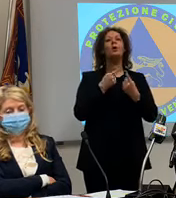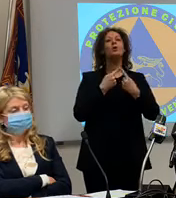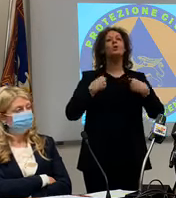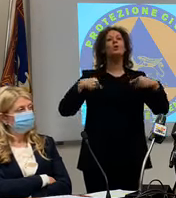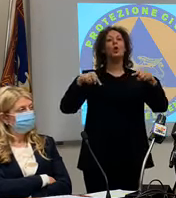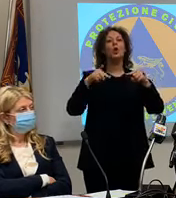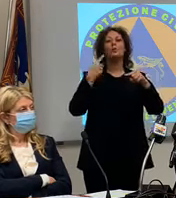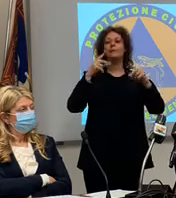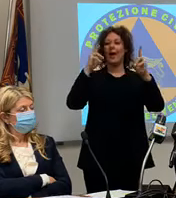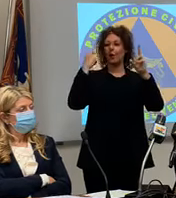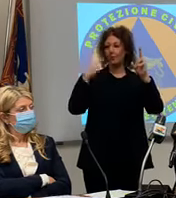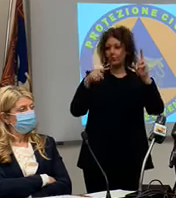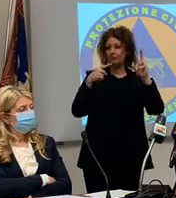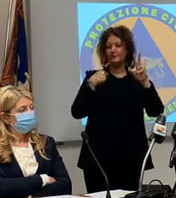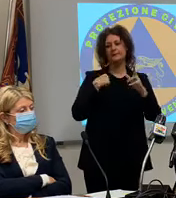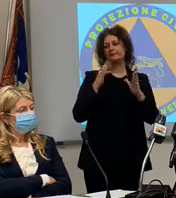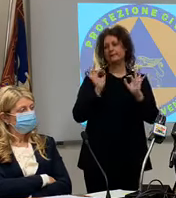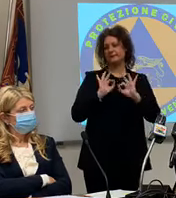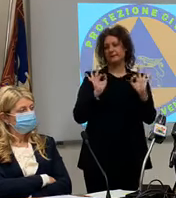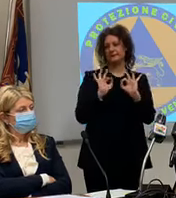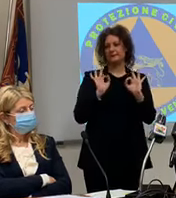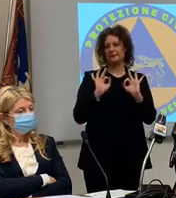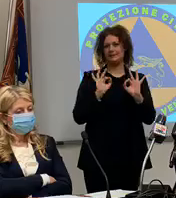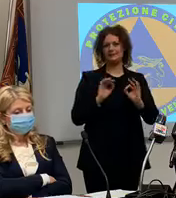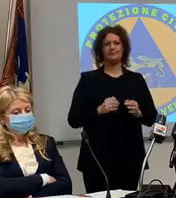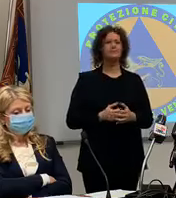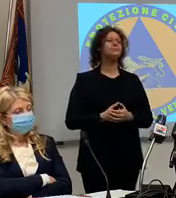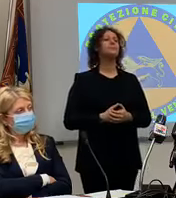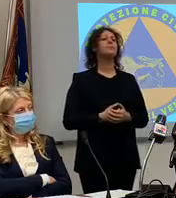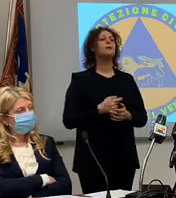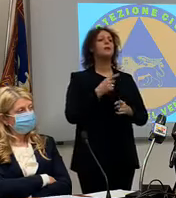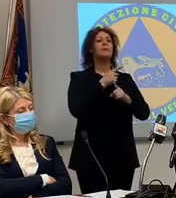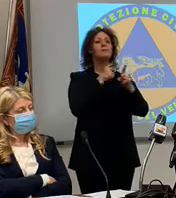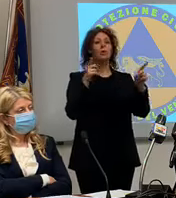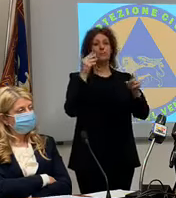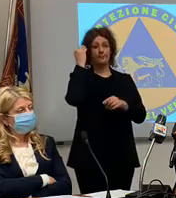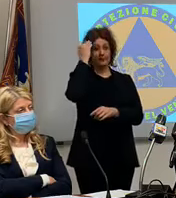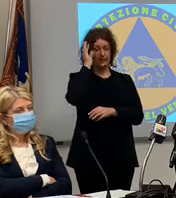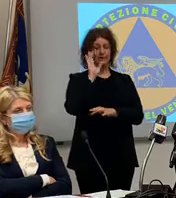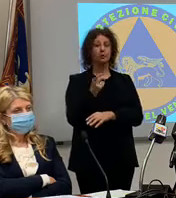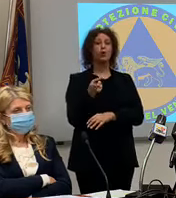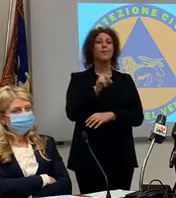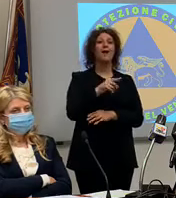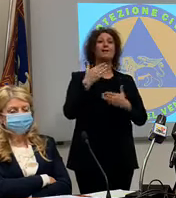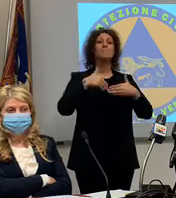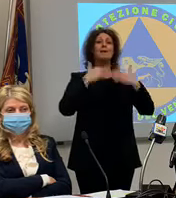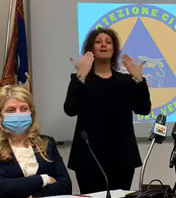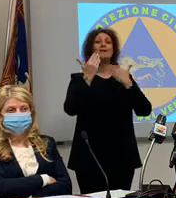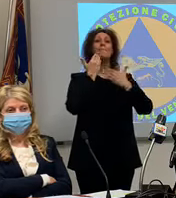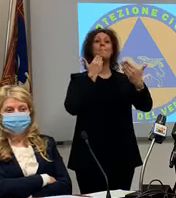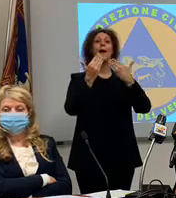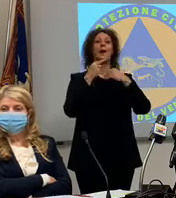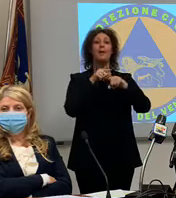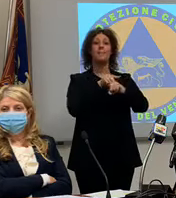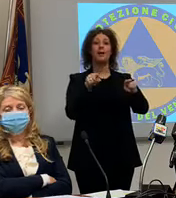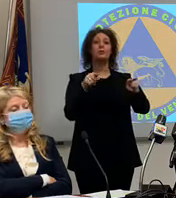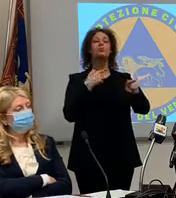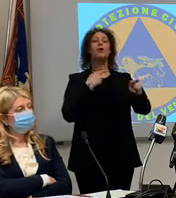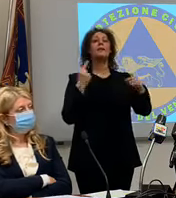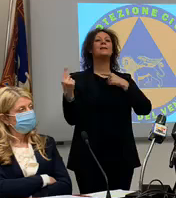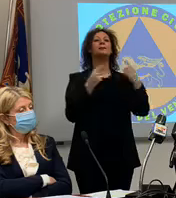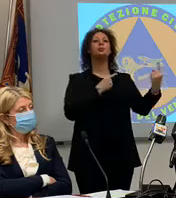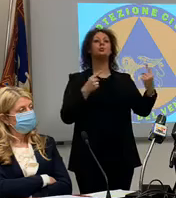considerate tanto per dare a voi un minimo di di timing Considerate che domani mattina in Parlamento si discutono le mozioni sulle